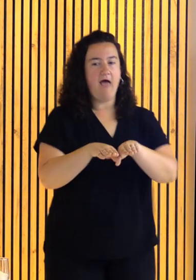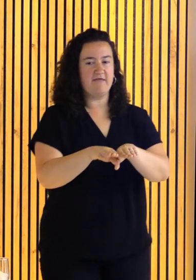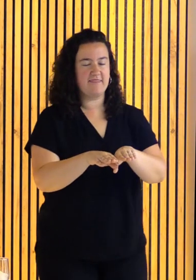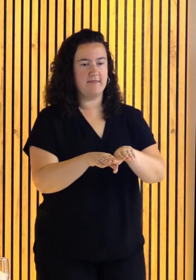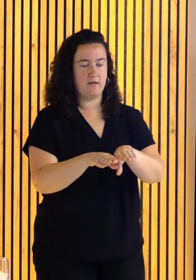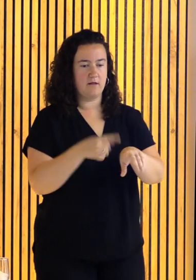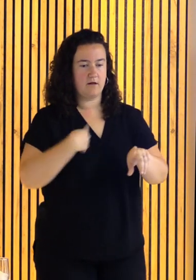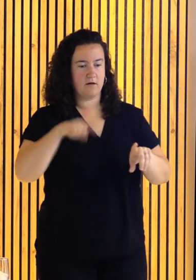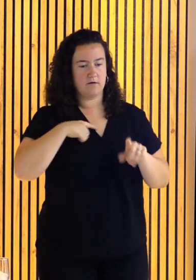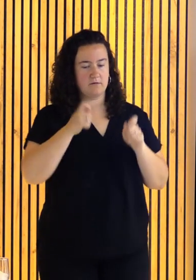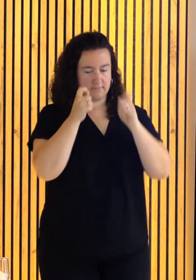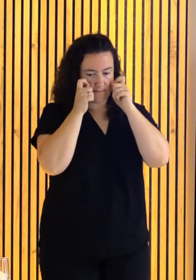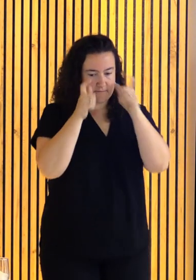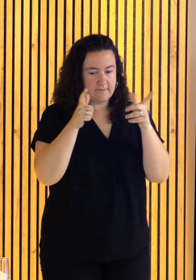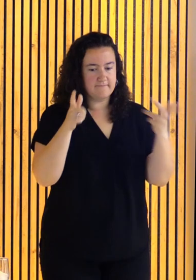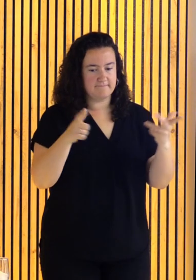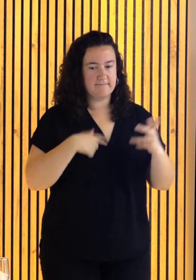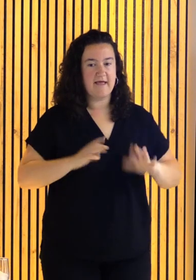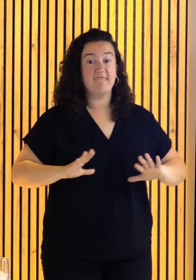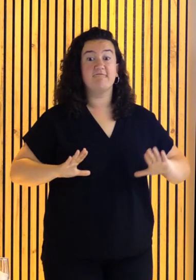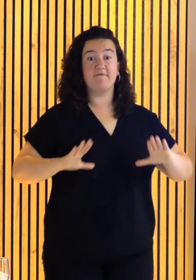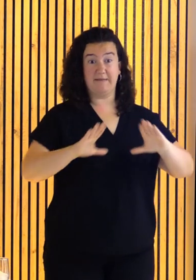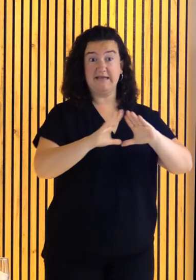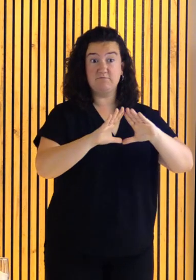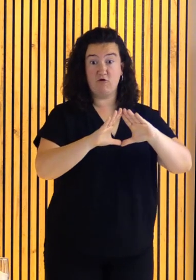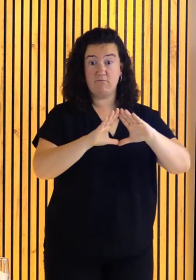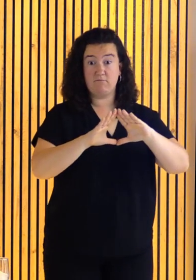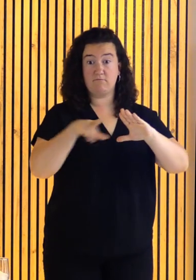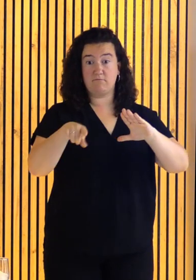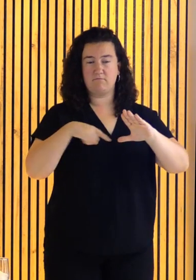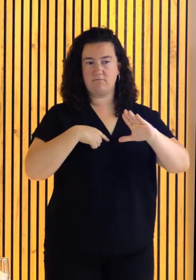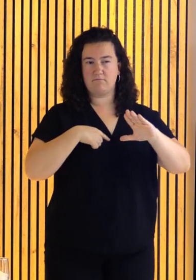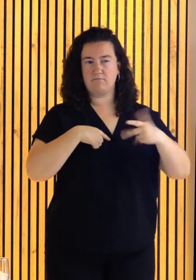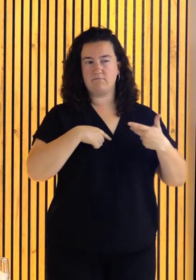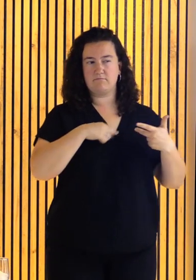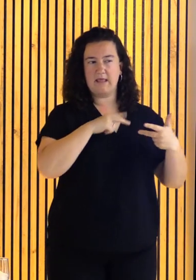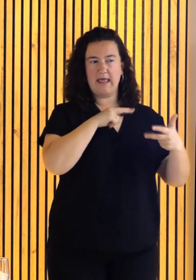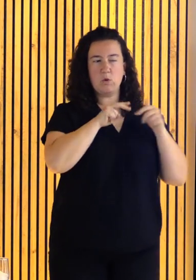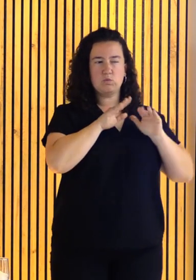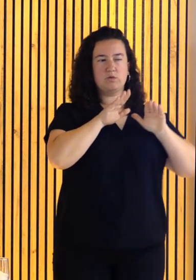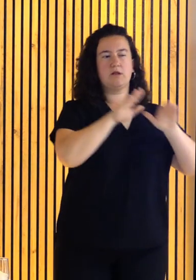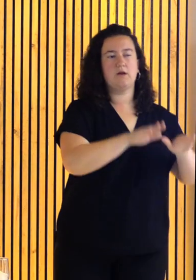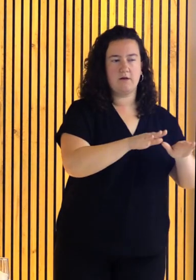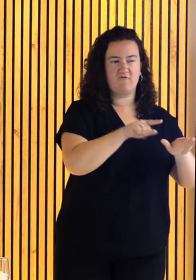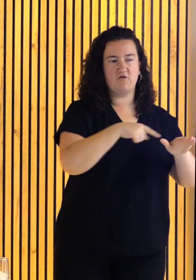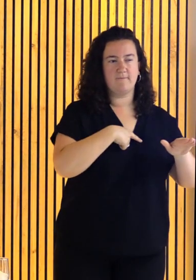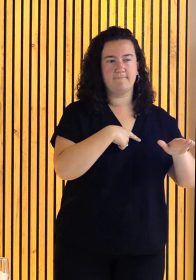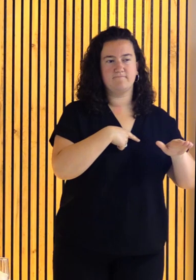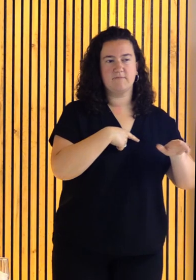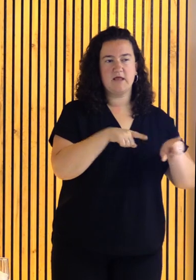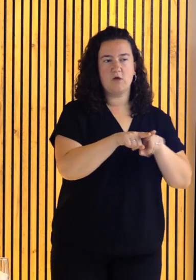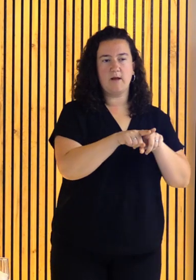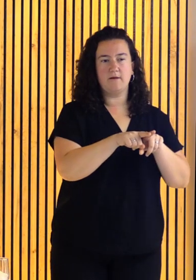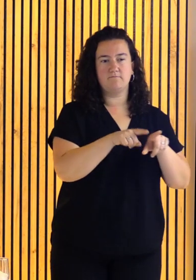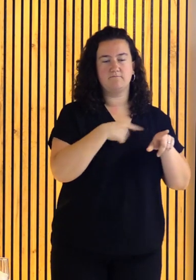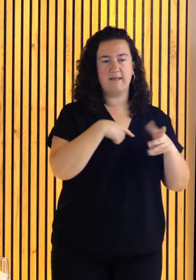feminismoa ari zela euskaltzalitasunaren irakurketa berri batzuk egiten. Adibidez,